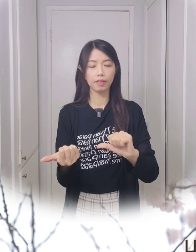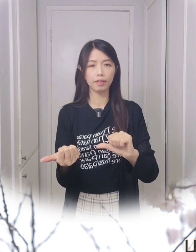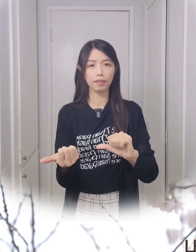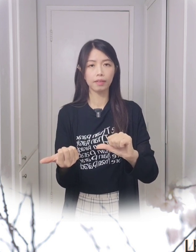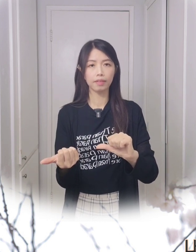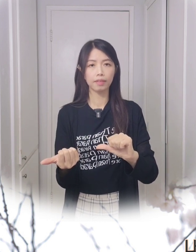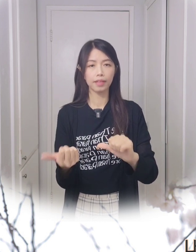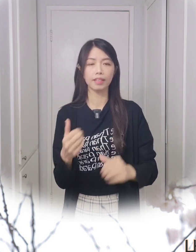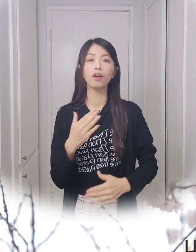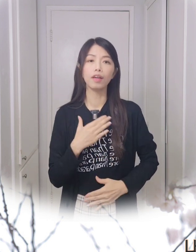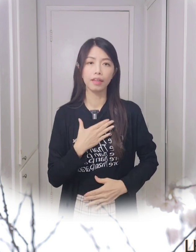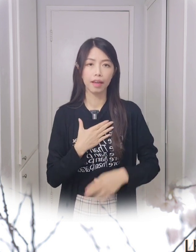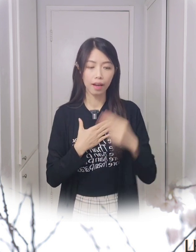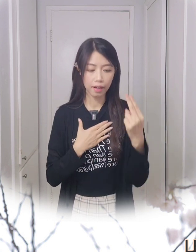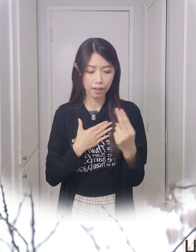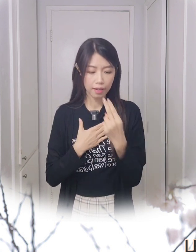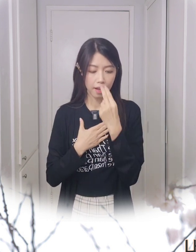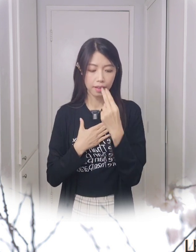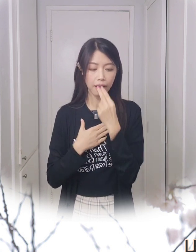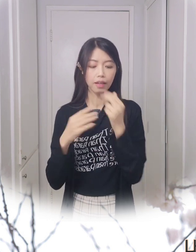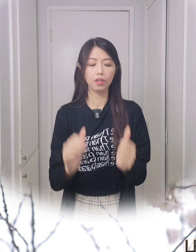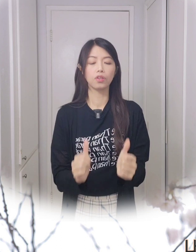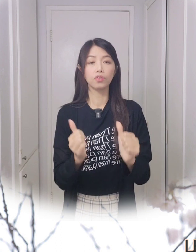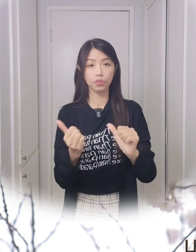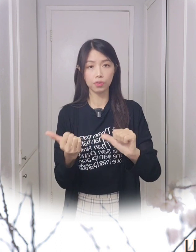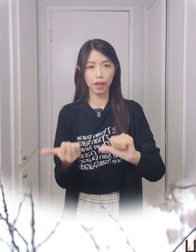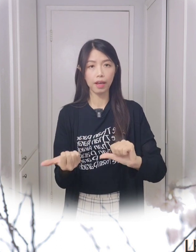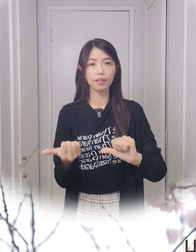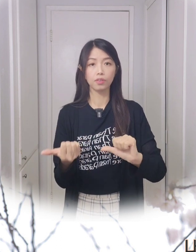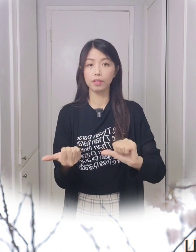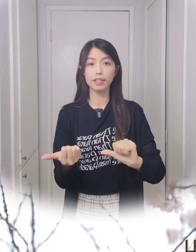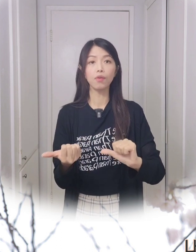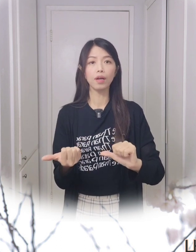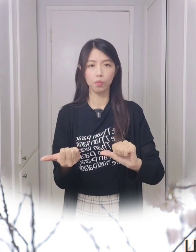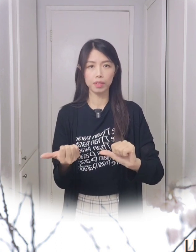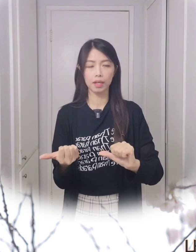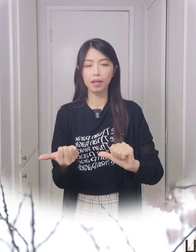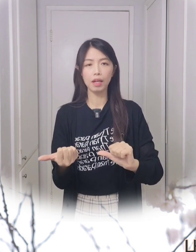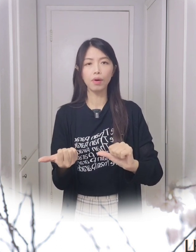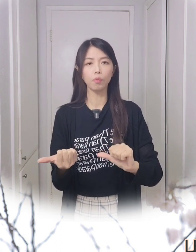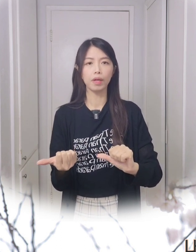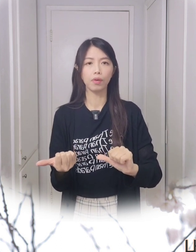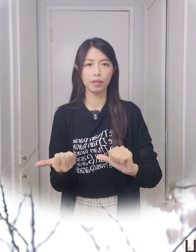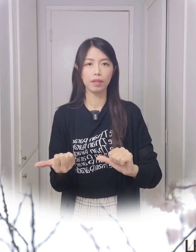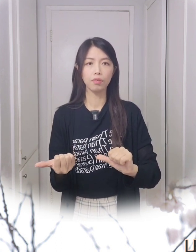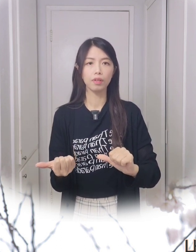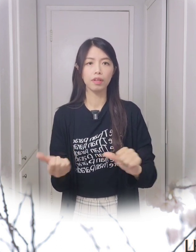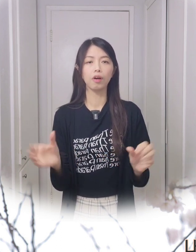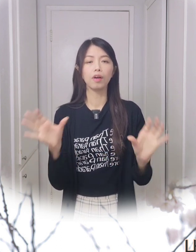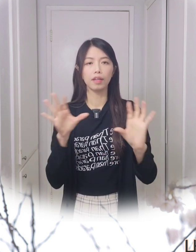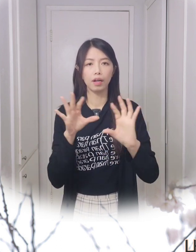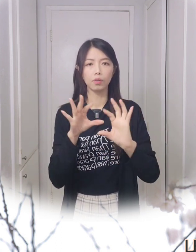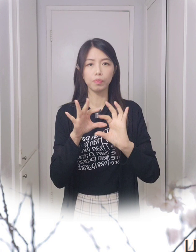죽으나 다시요. 내가 사나 죽으나 상관없이 상관없다라고 한 뜻의